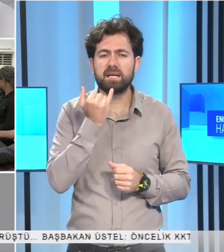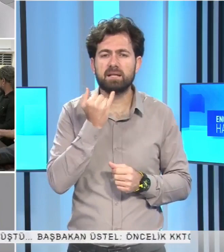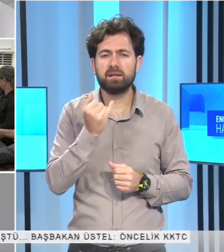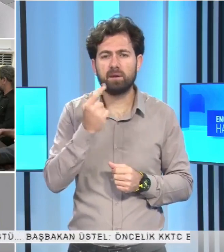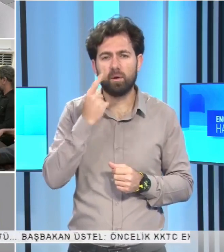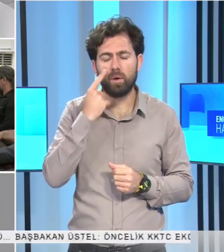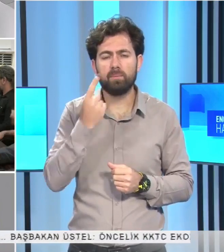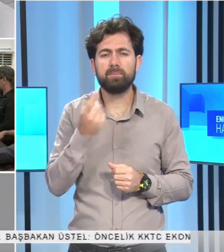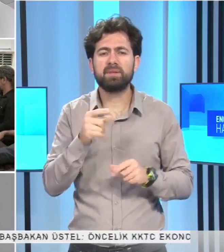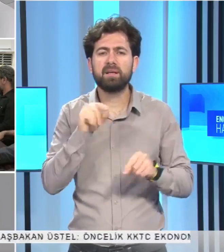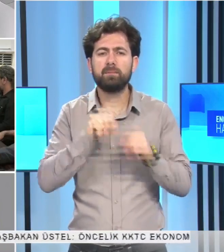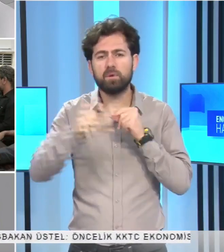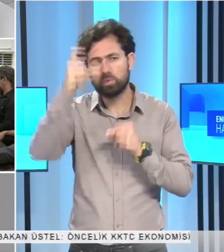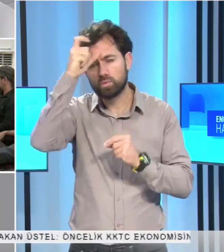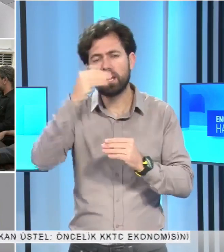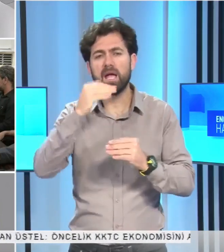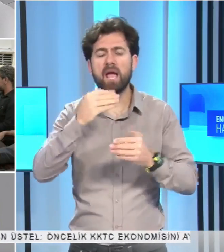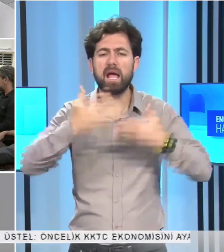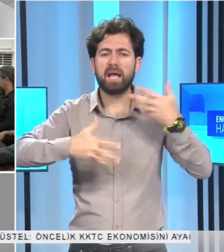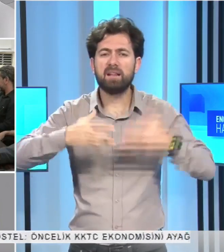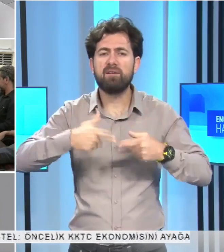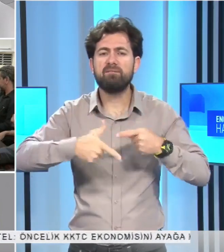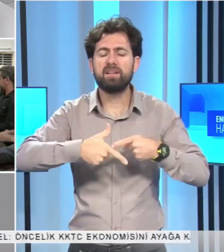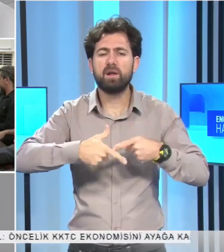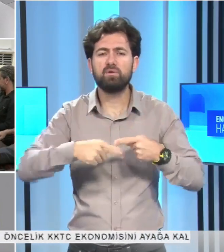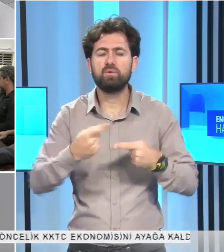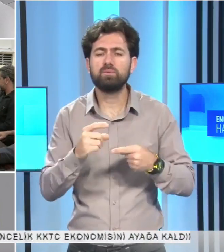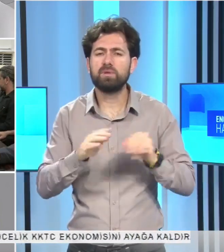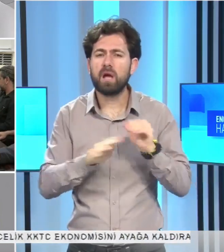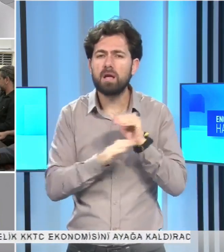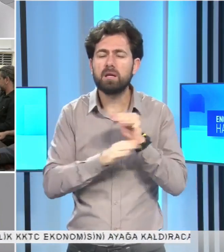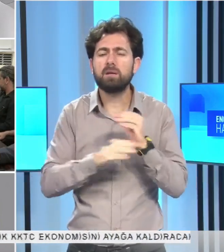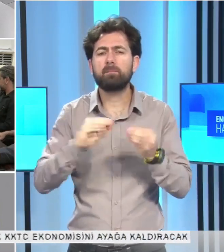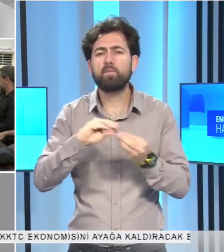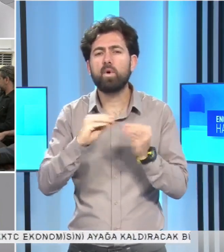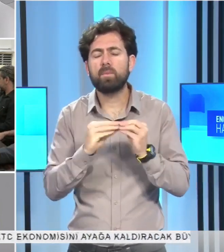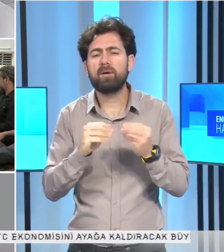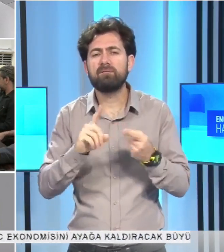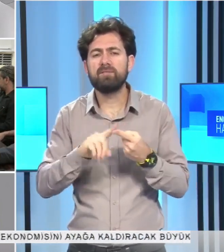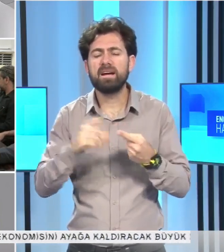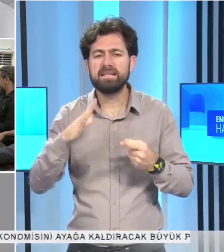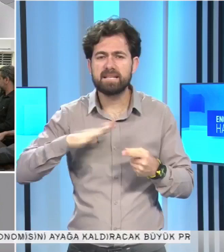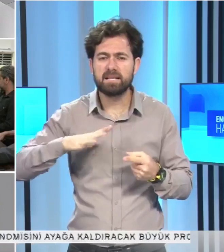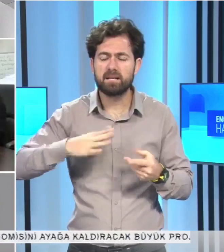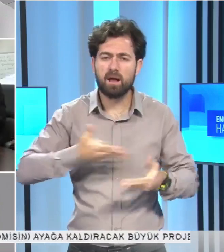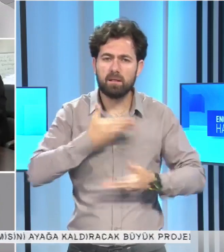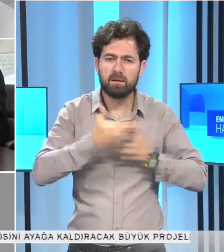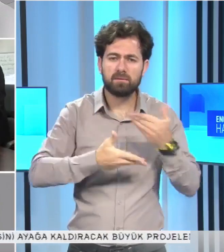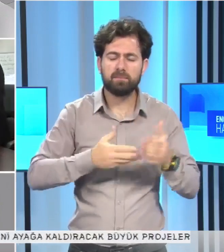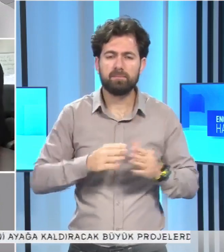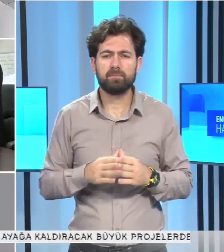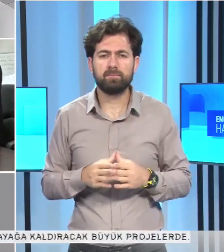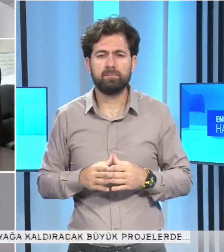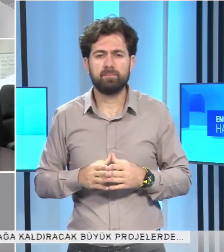Ziyarette Kıbrıs Türk Engelliler Federasyonu yaşadıkları sorunları ve taleplerini anlattı.